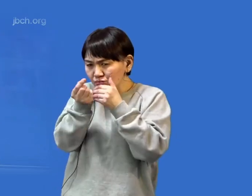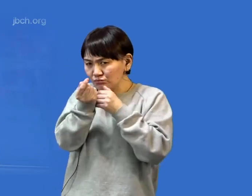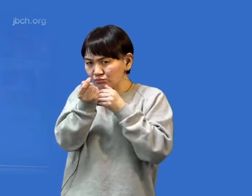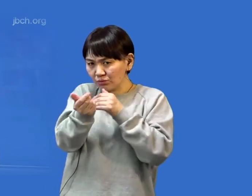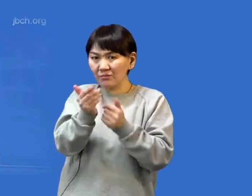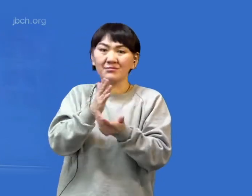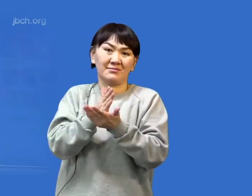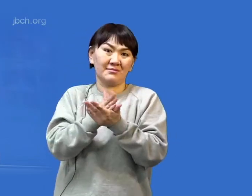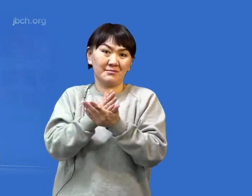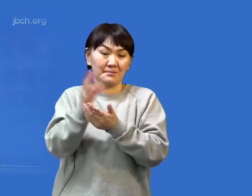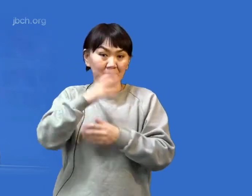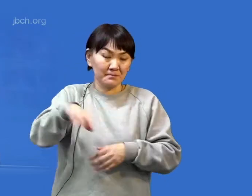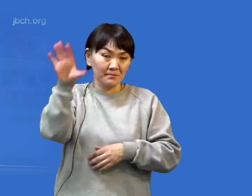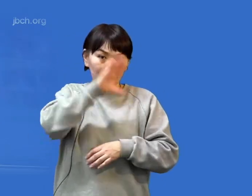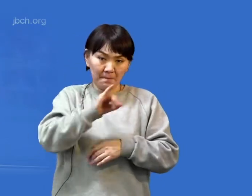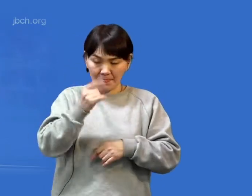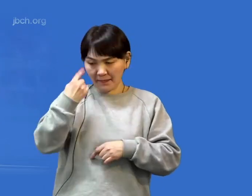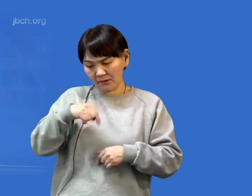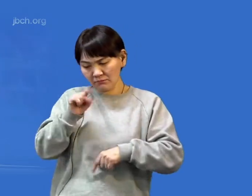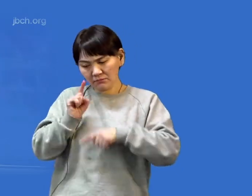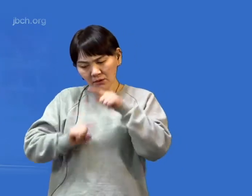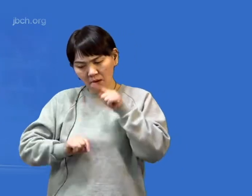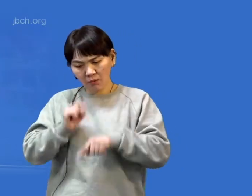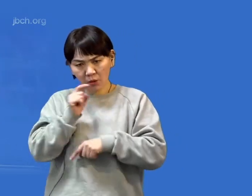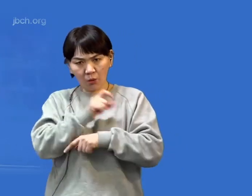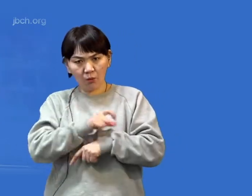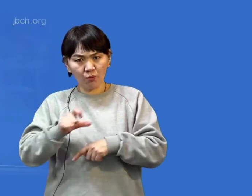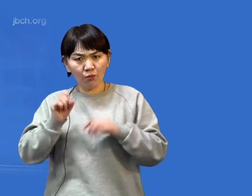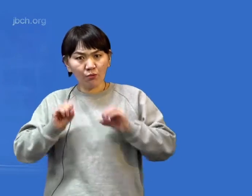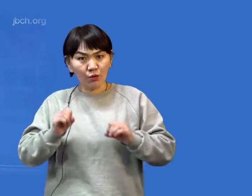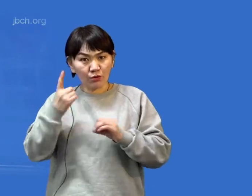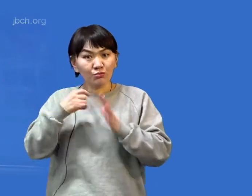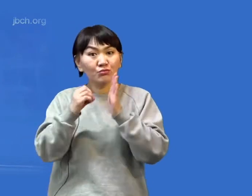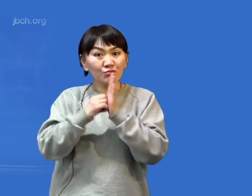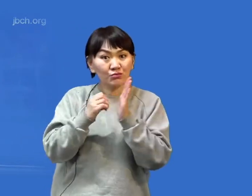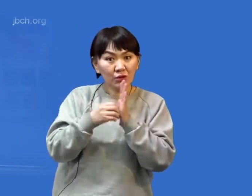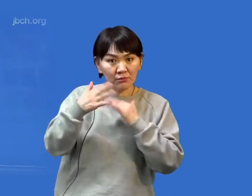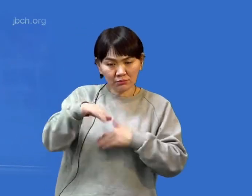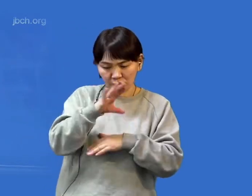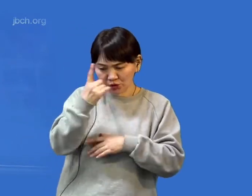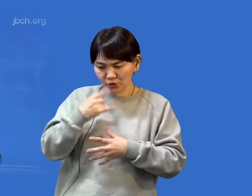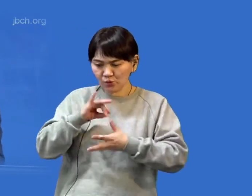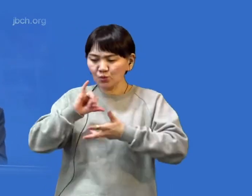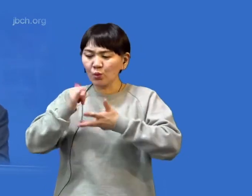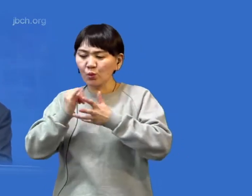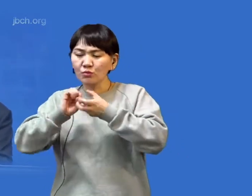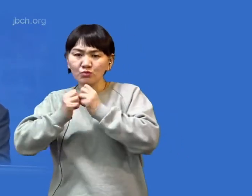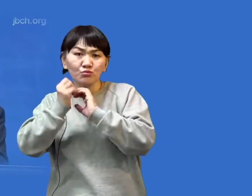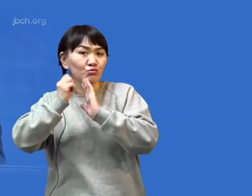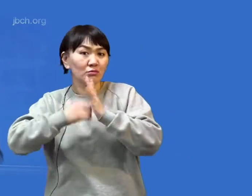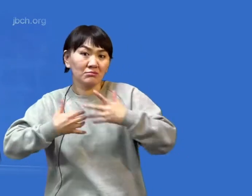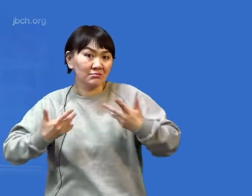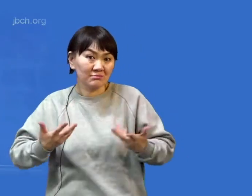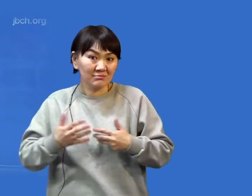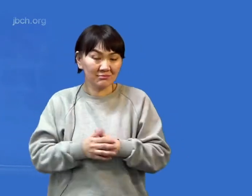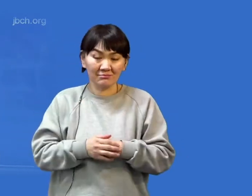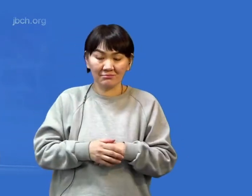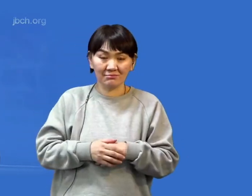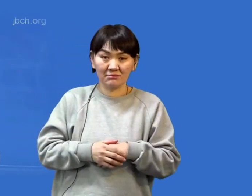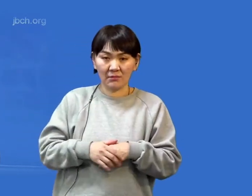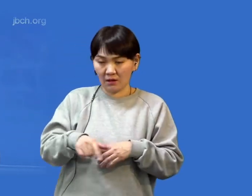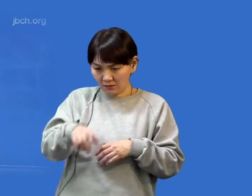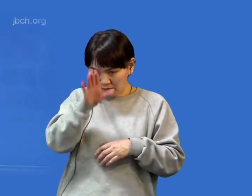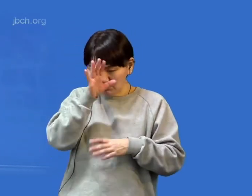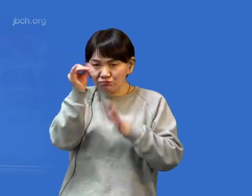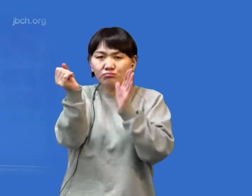Бүгдээрээ бас ямар хүмүүс болох ёстой вэ? Бас бид бүхэн юу хийх ёстой вэ гэдэг нь дэндүү